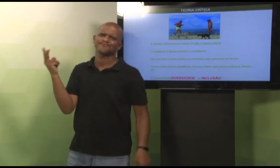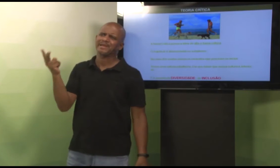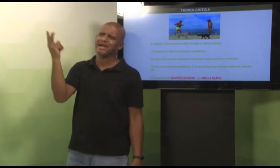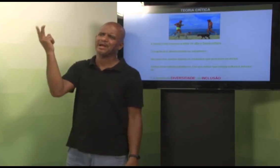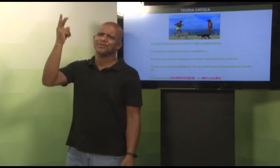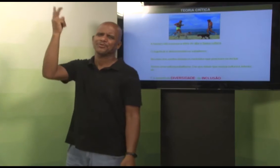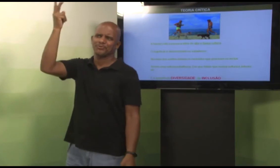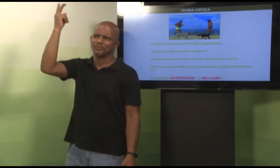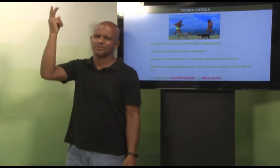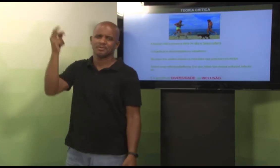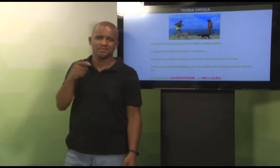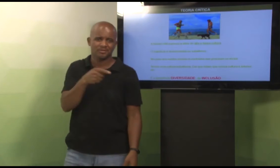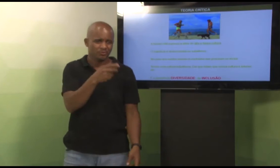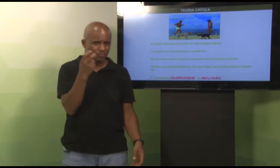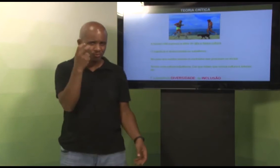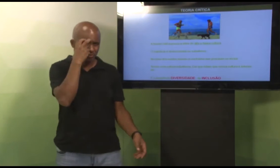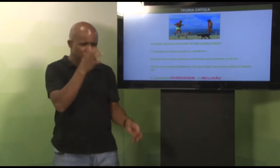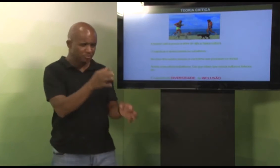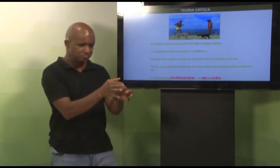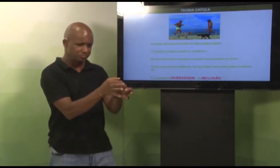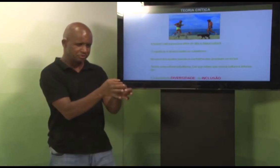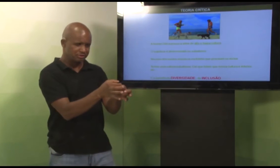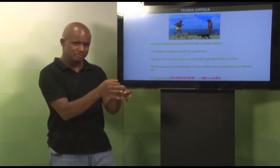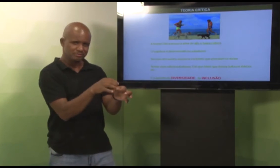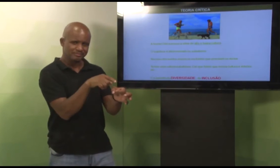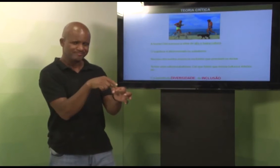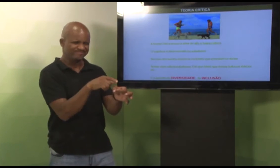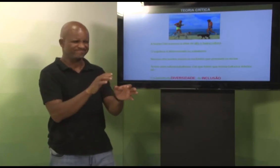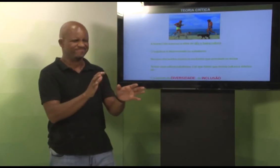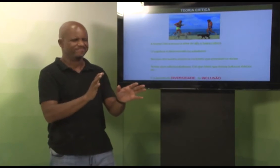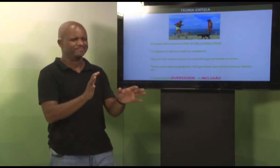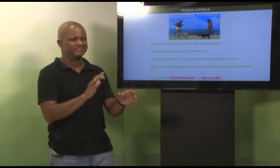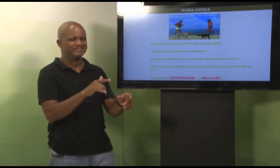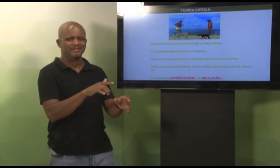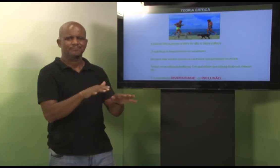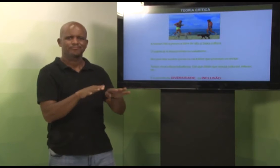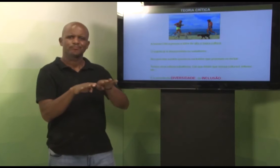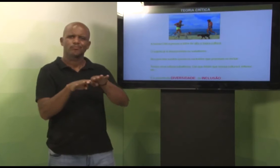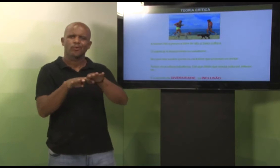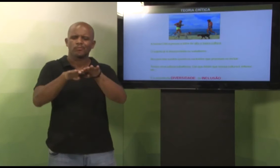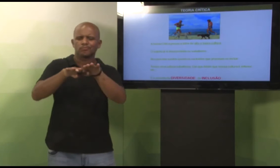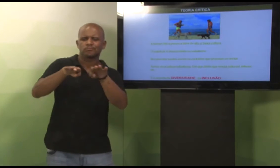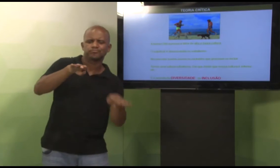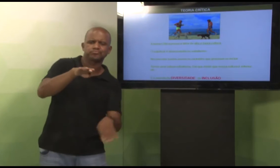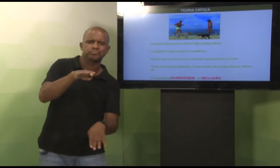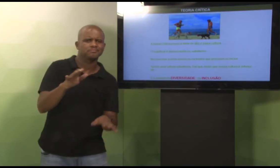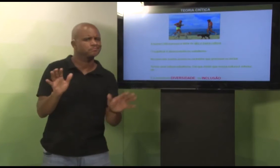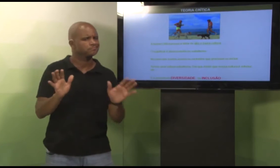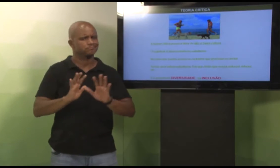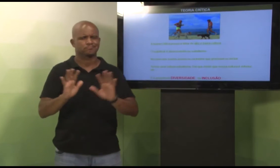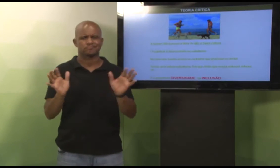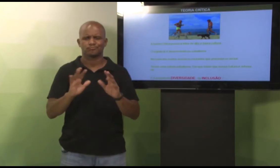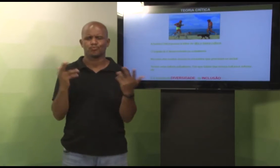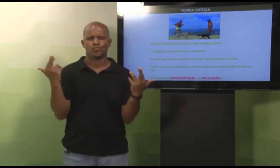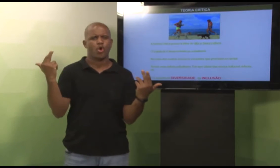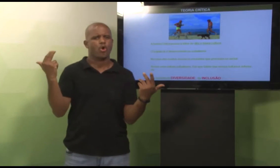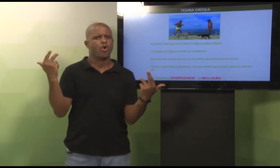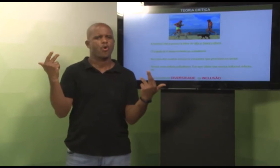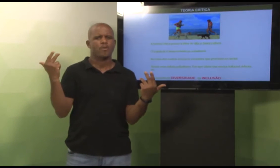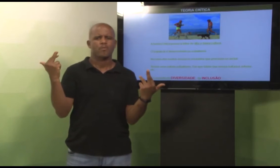A majoritária ela é mais valorizada e a minoritária, geralmente, ela é